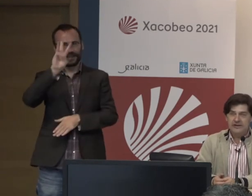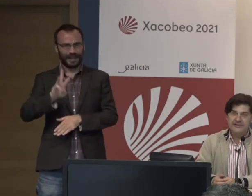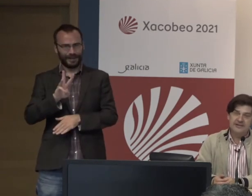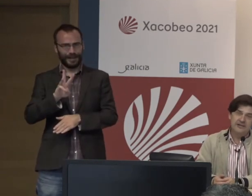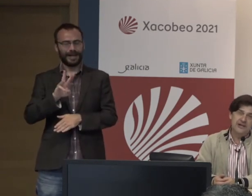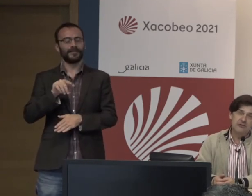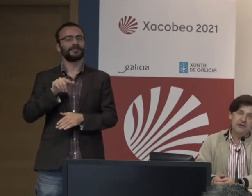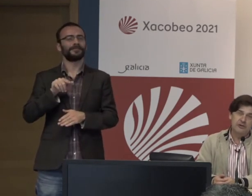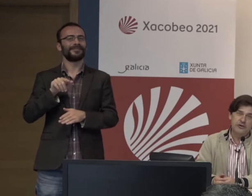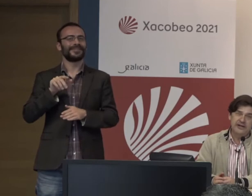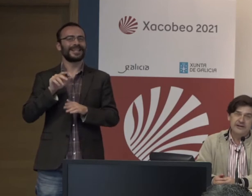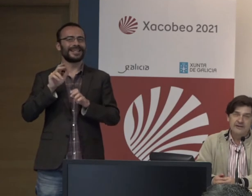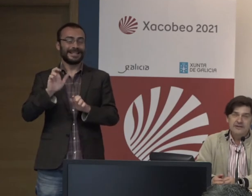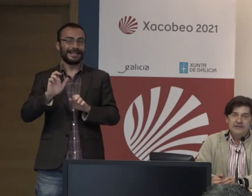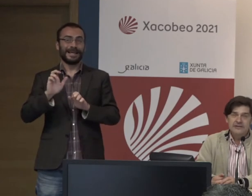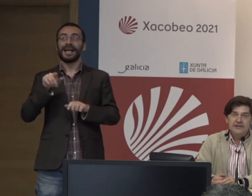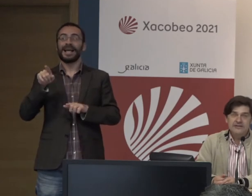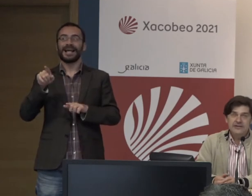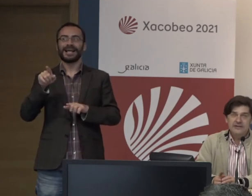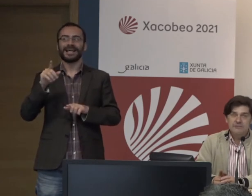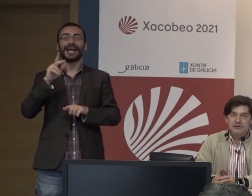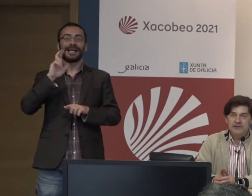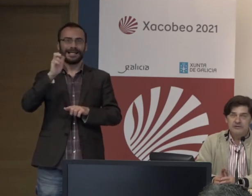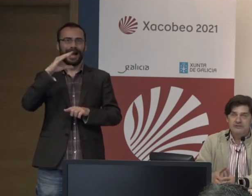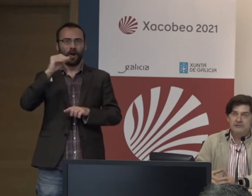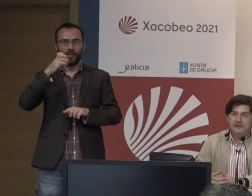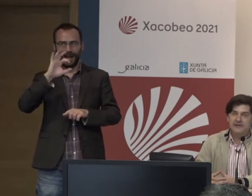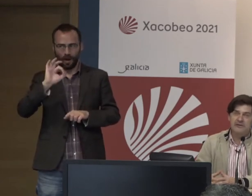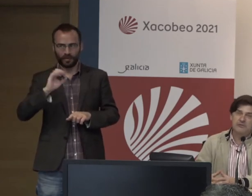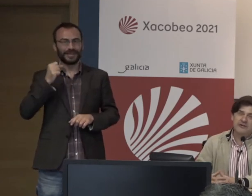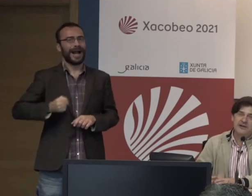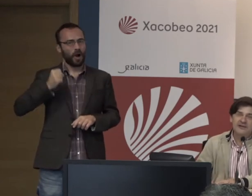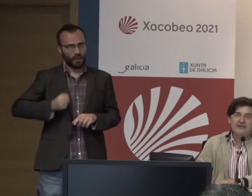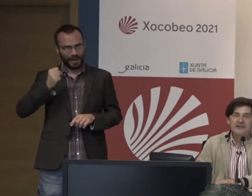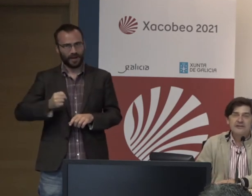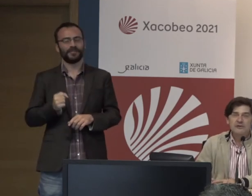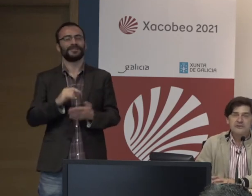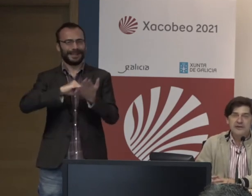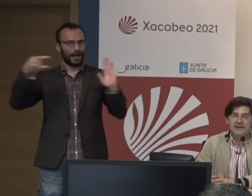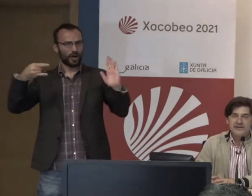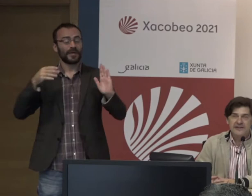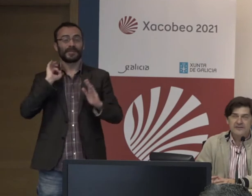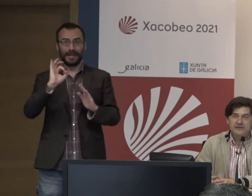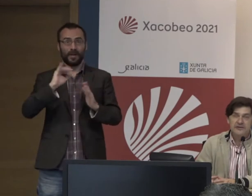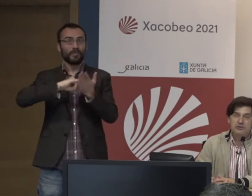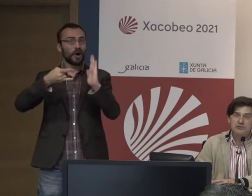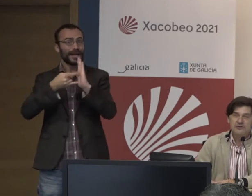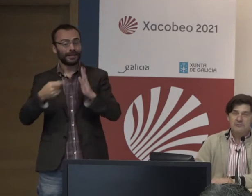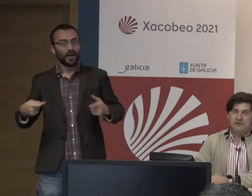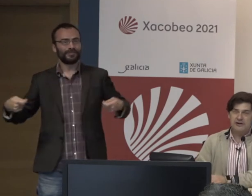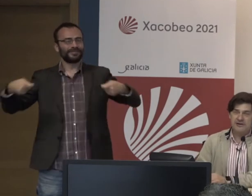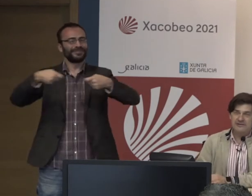de lo que es Sacobeo Tech, este proyecto cofinanciado por la Junta de Galicia dentro de